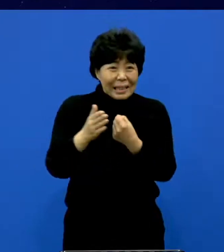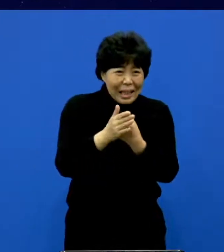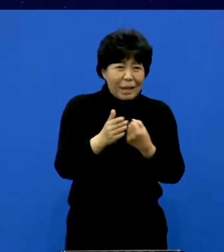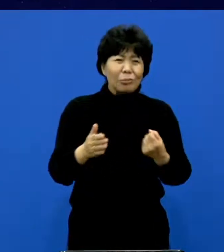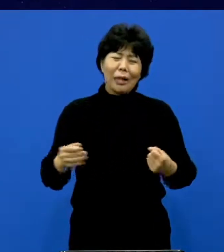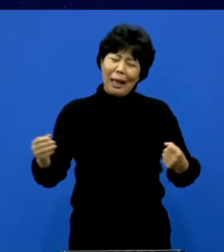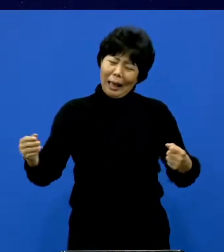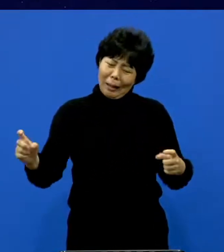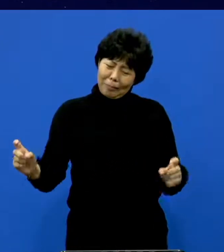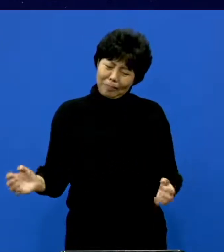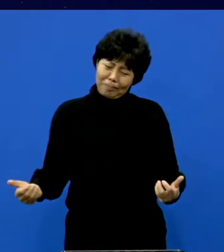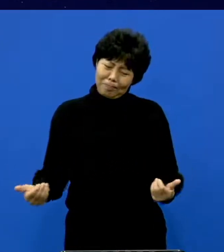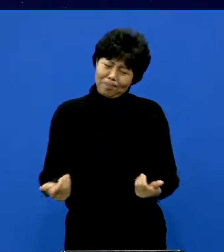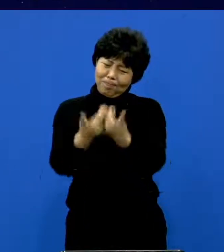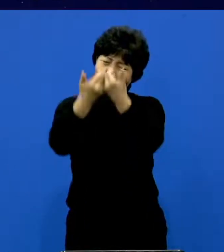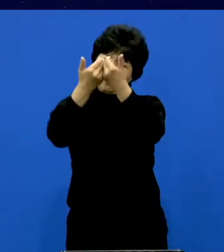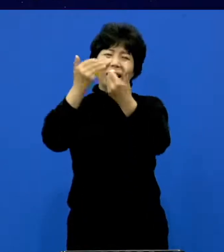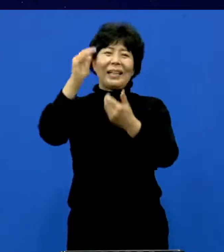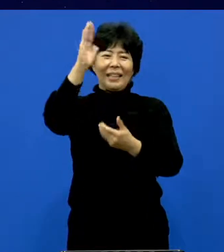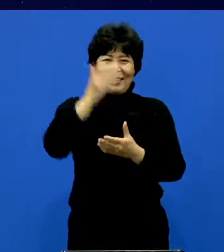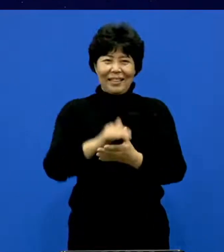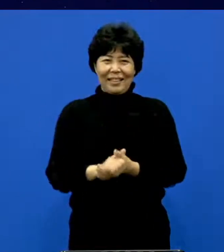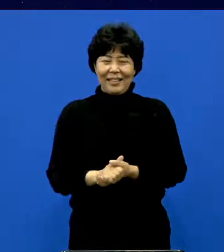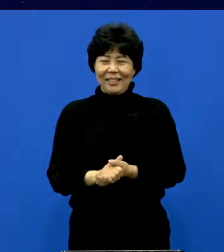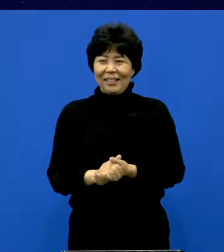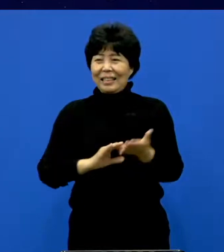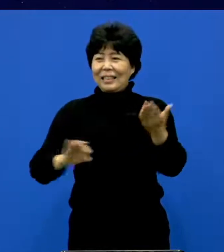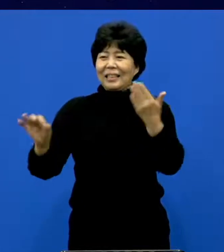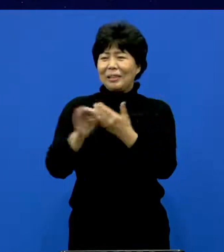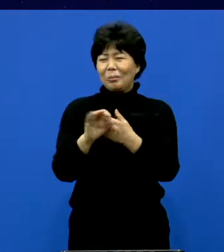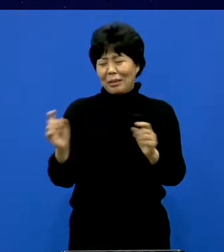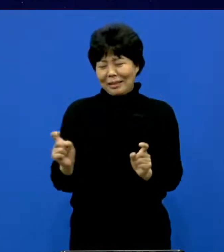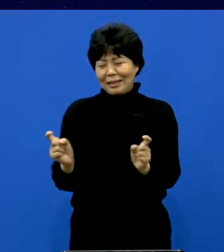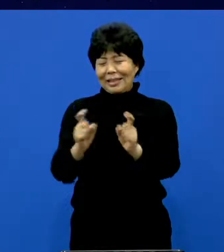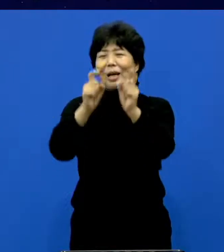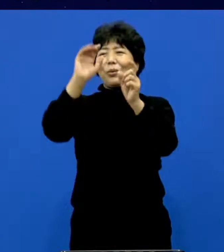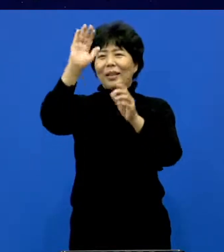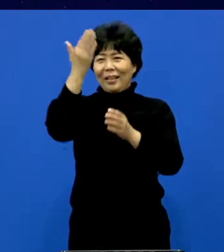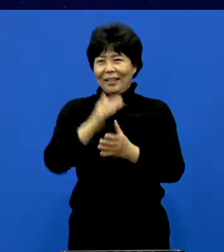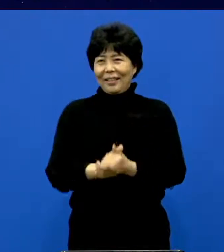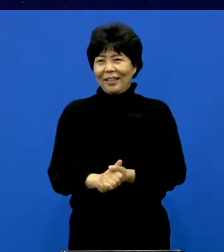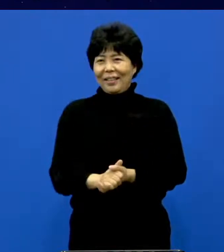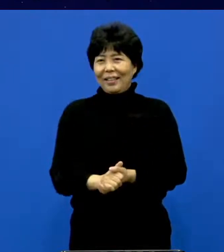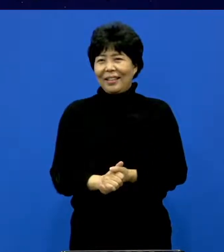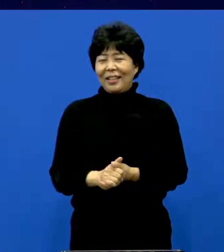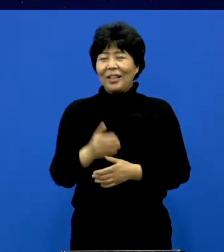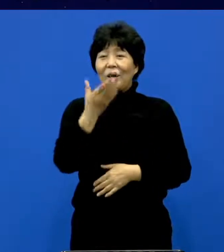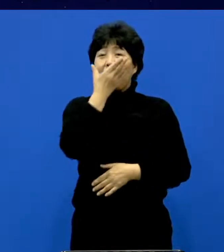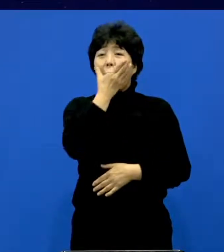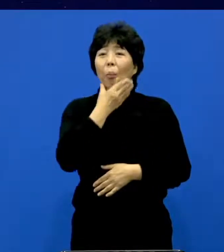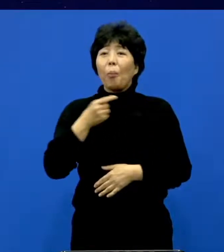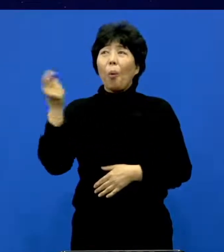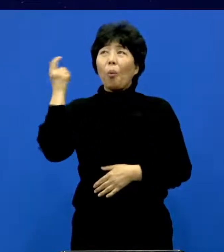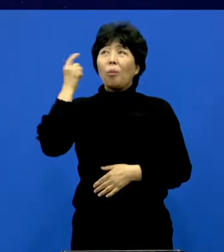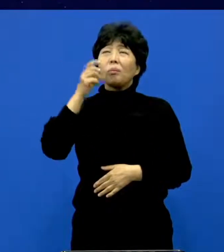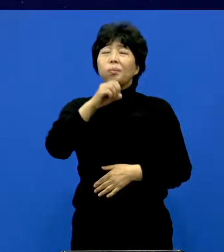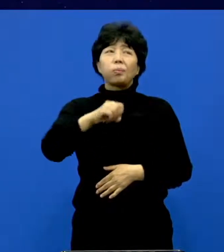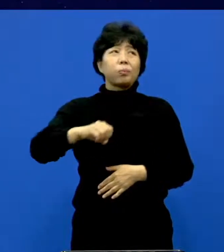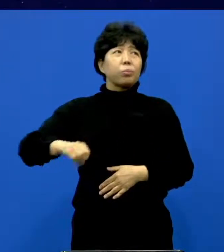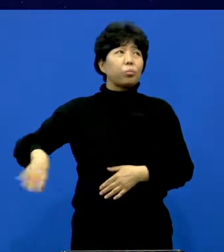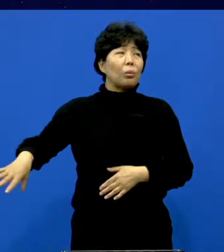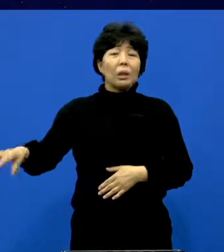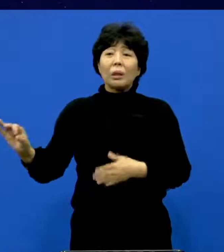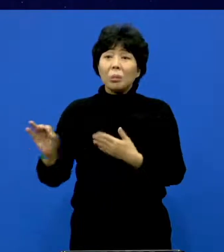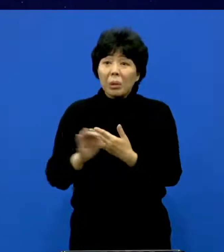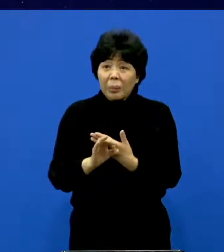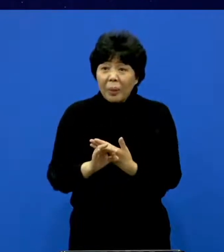부딪히게 되어 있습니다. 그러면 싸움으로 가는 겁니다. 복음을 놓치면 교회는 그냥 친목단체가